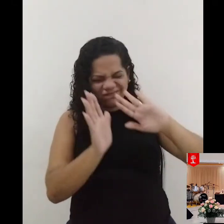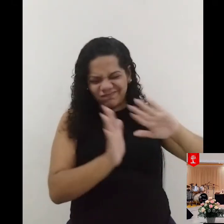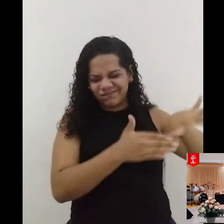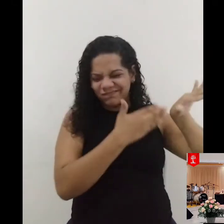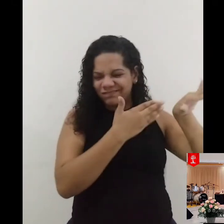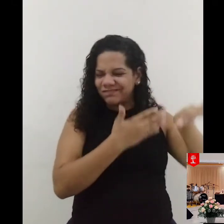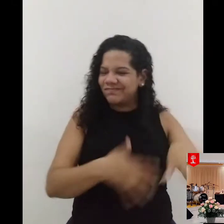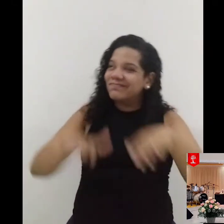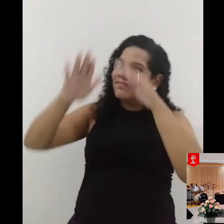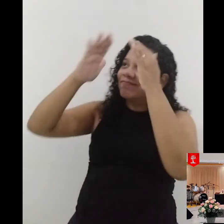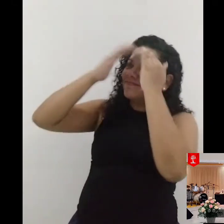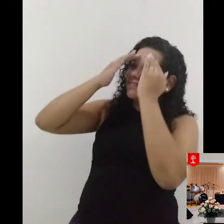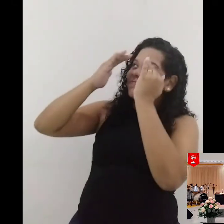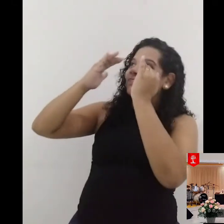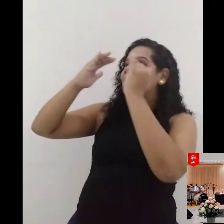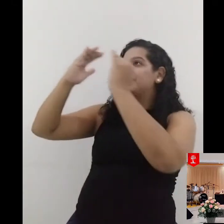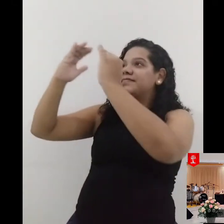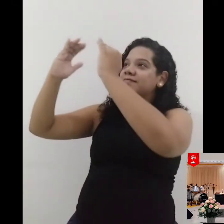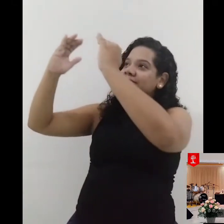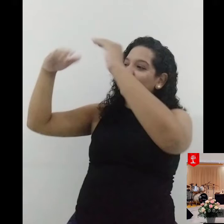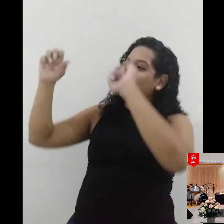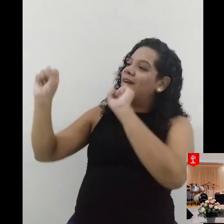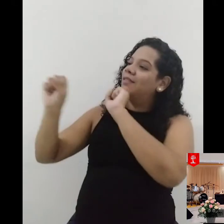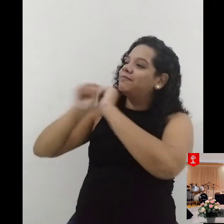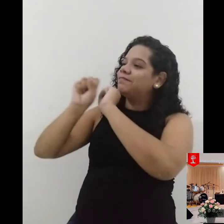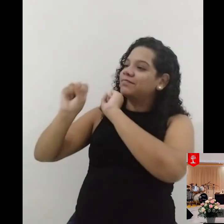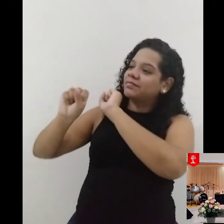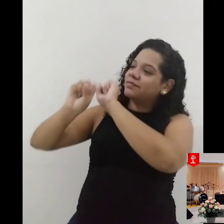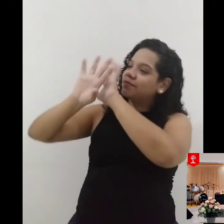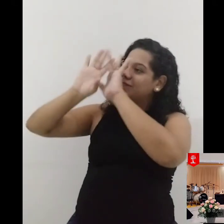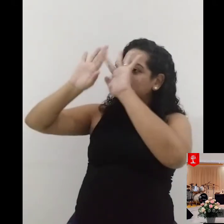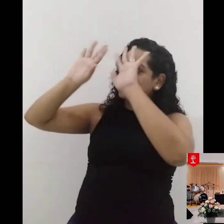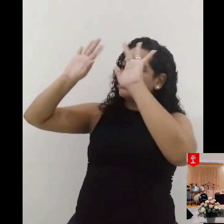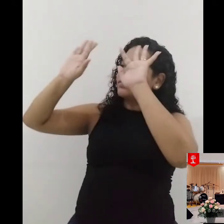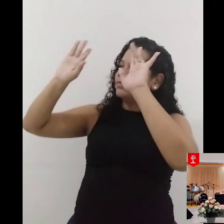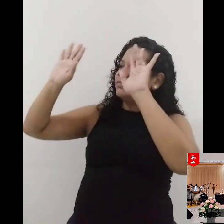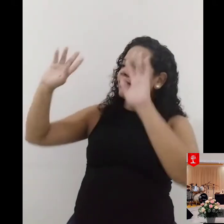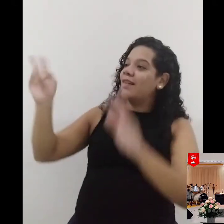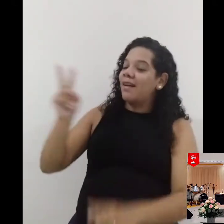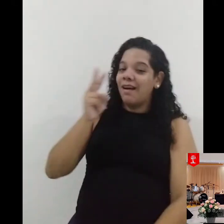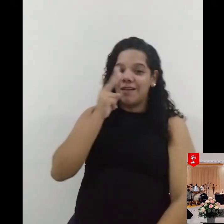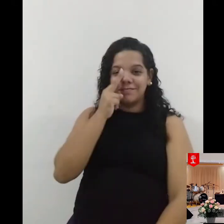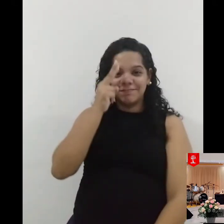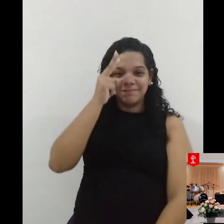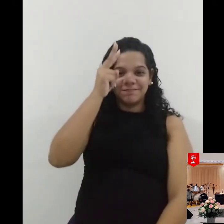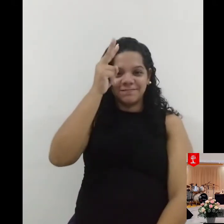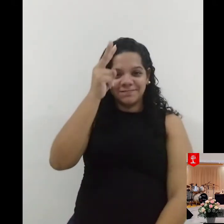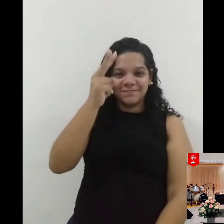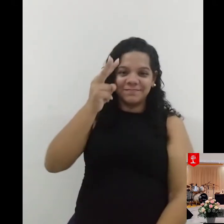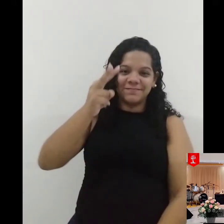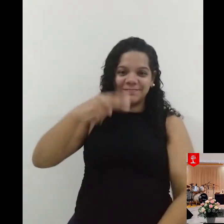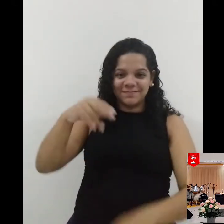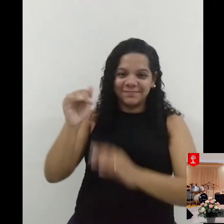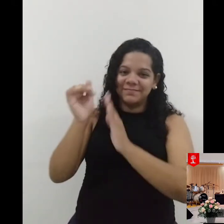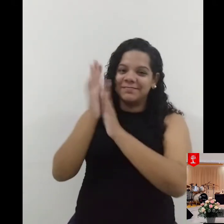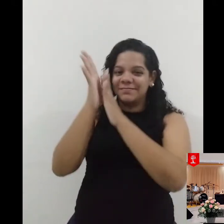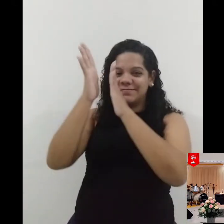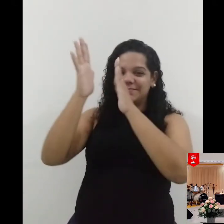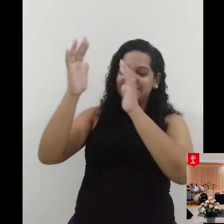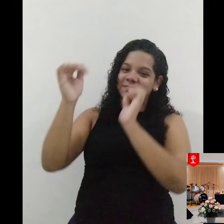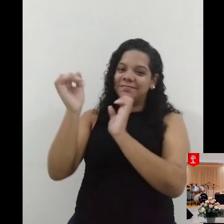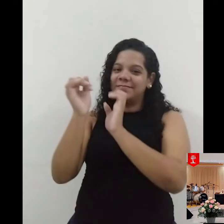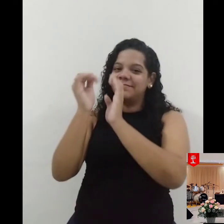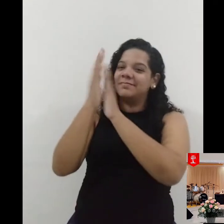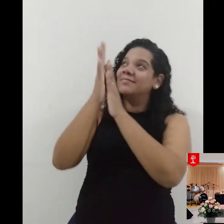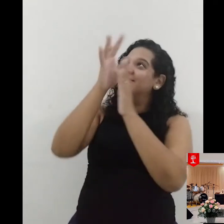a Deus. E o levantar das minhas mãos é pra dizer que